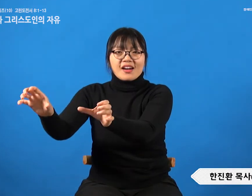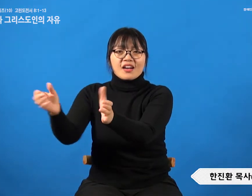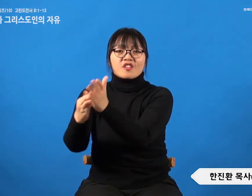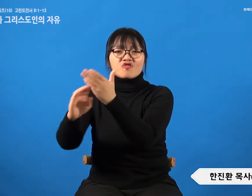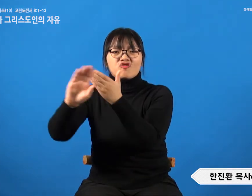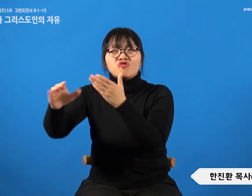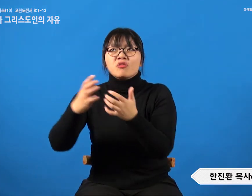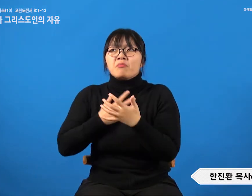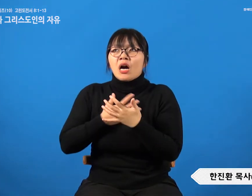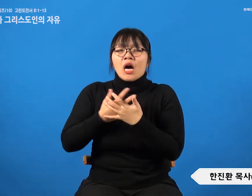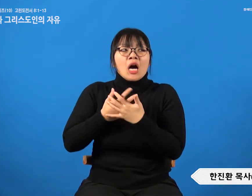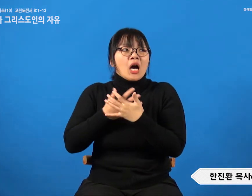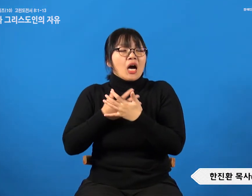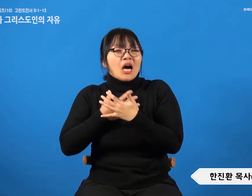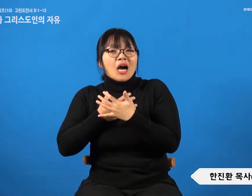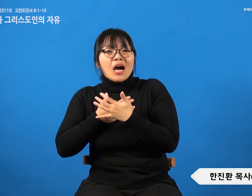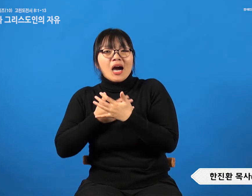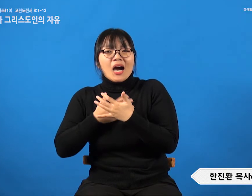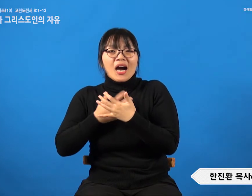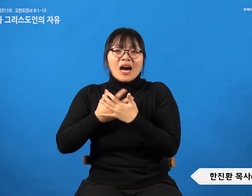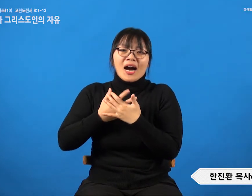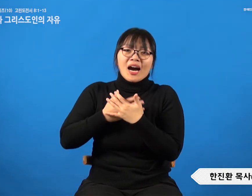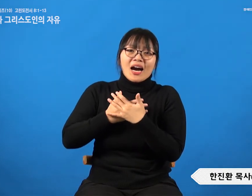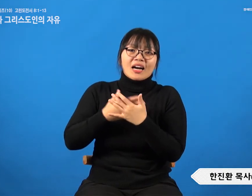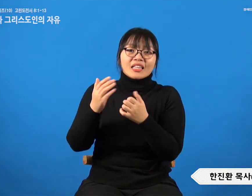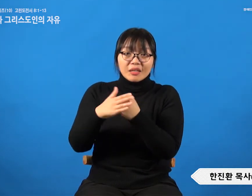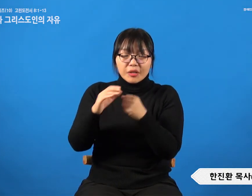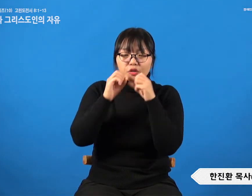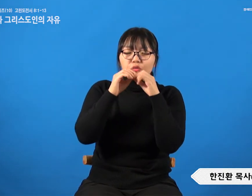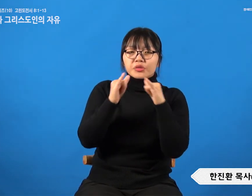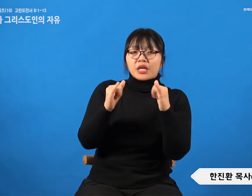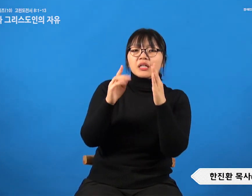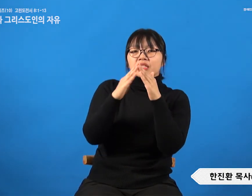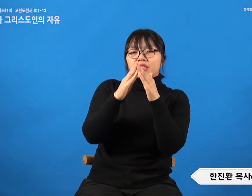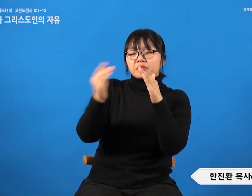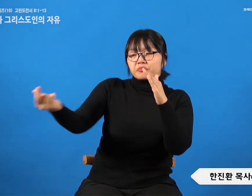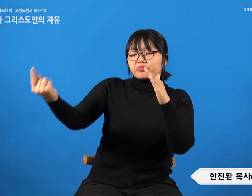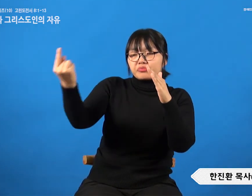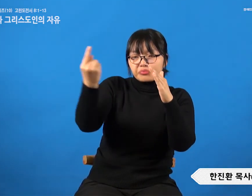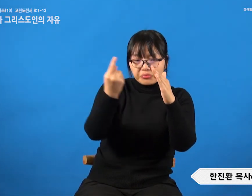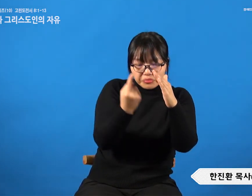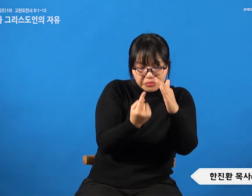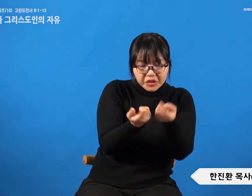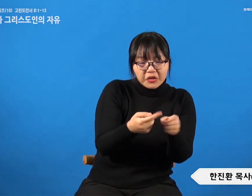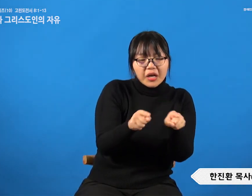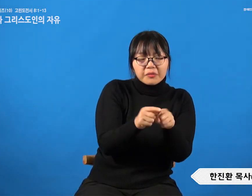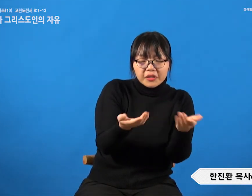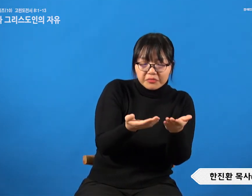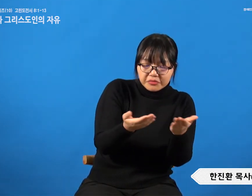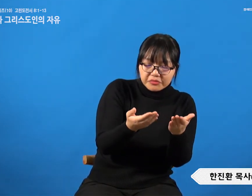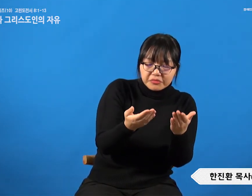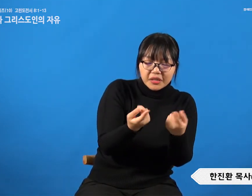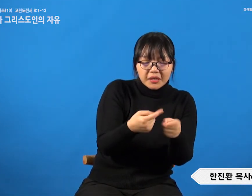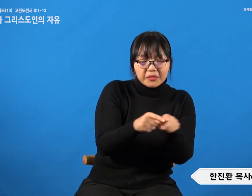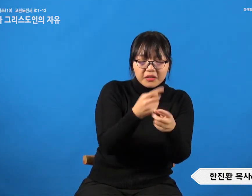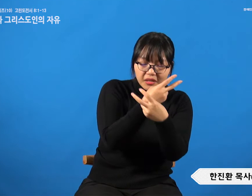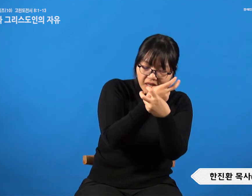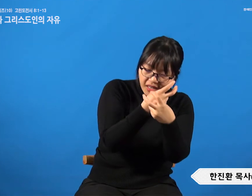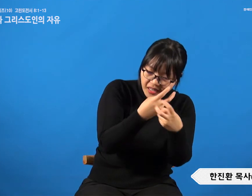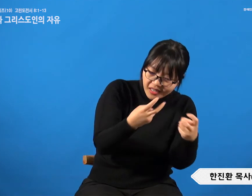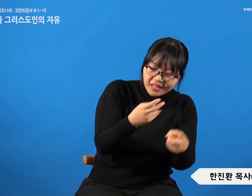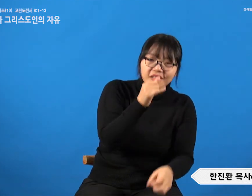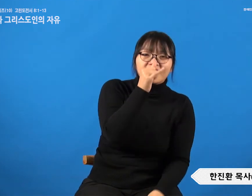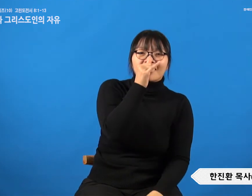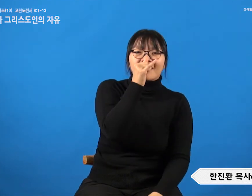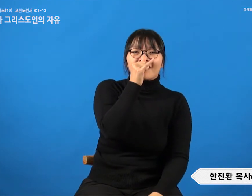여전도사님이 그럼 우리 집에 와서 주무세요. 그래서 한 몇 달 동안 여전도사님 집에 와서 잤다.